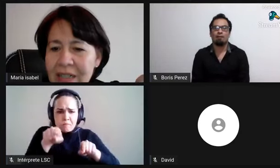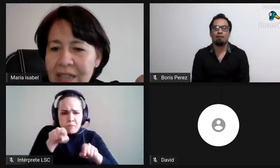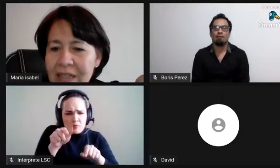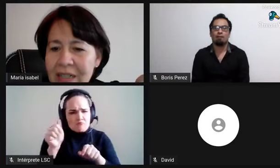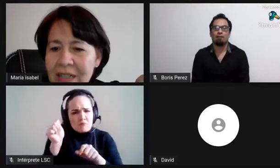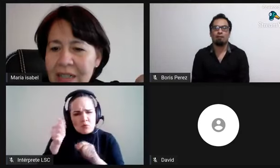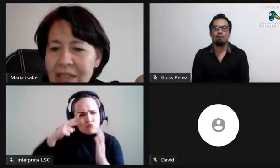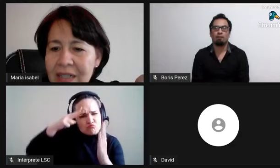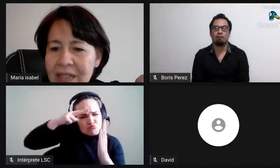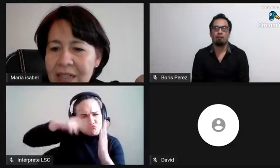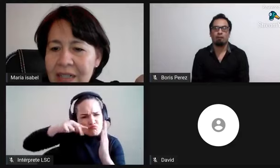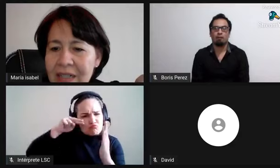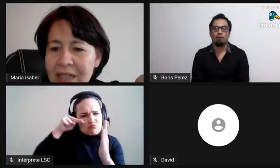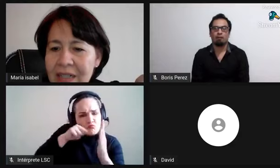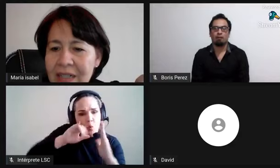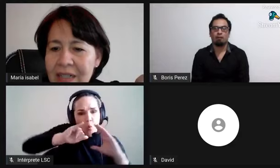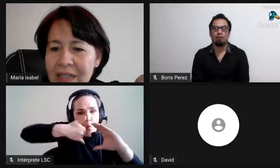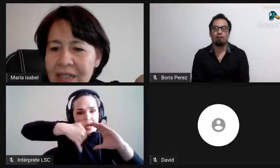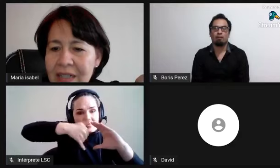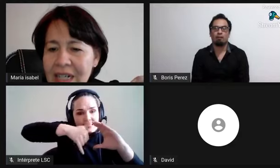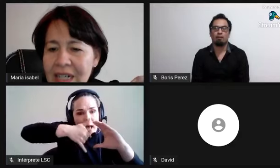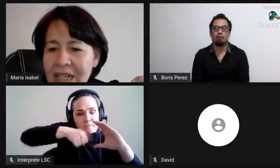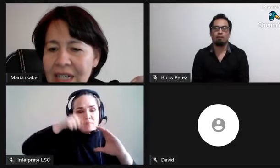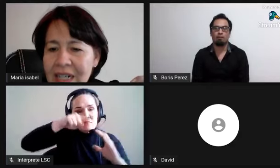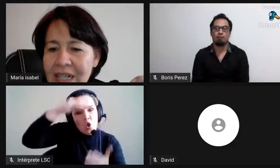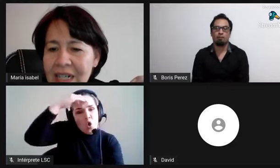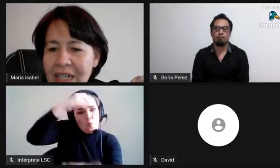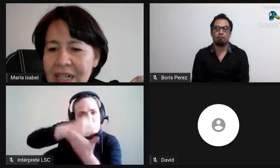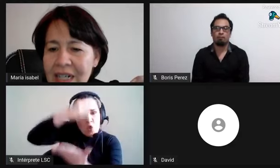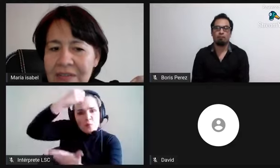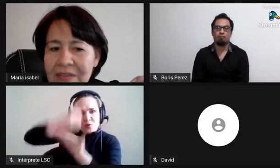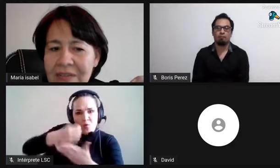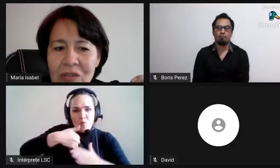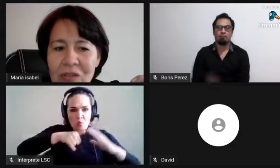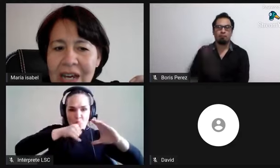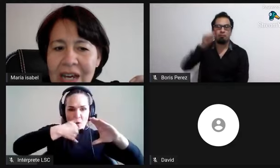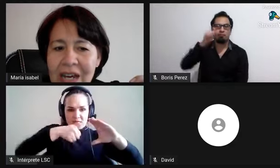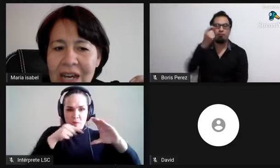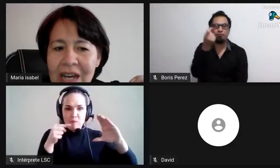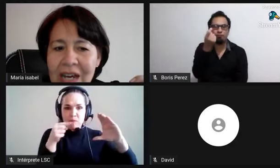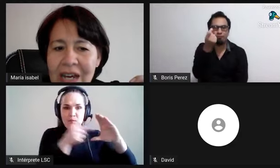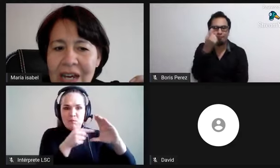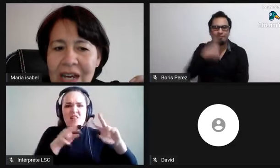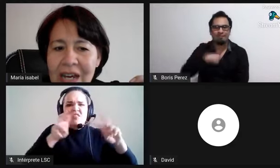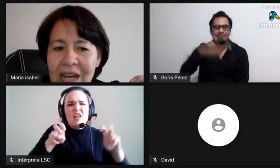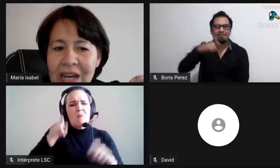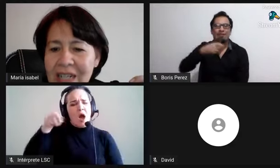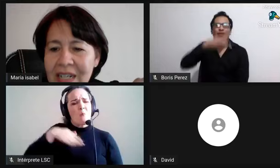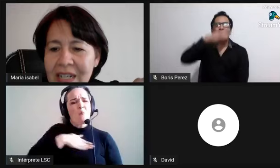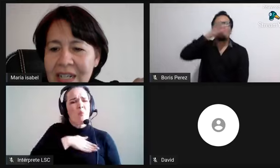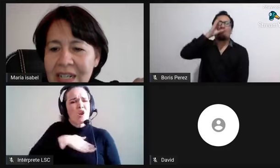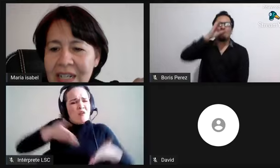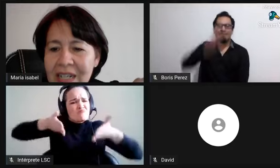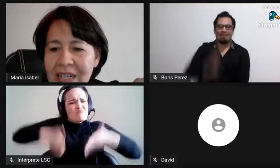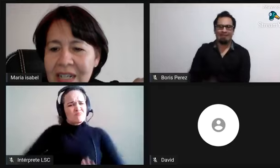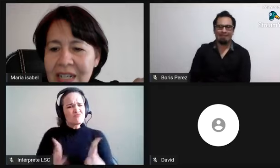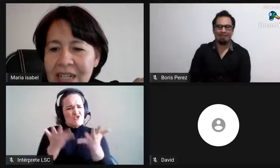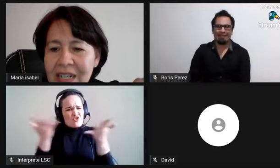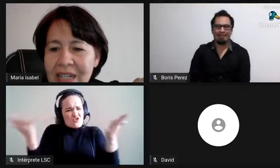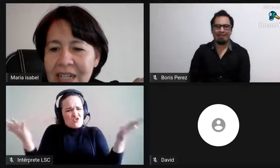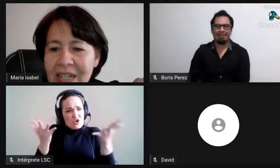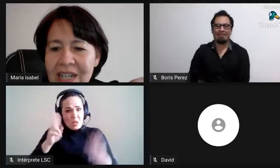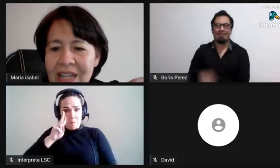chequear. Habían unos comentarios sobre la nacionalidad de Simón Bolívar, si nació